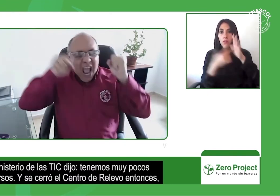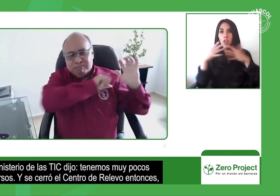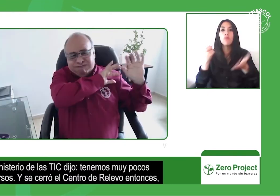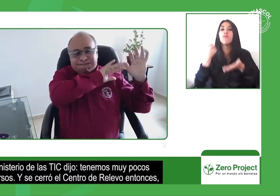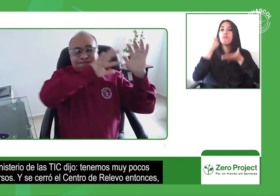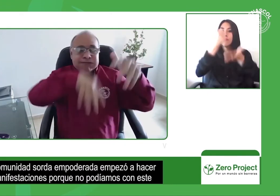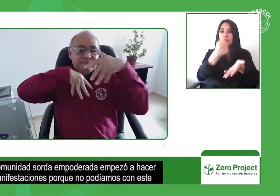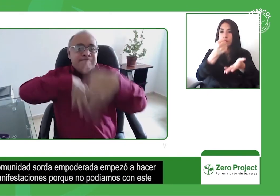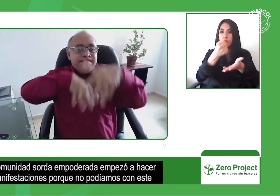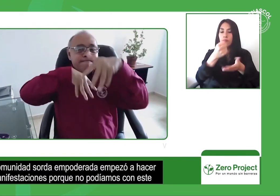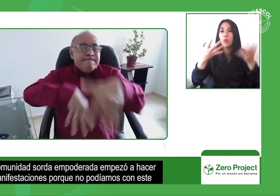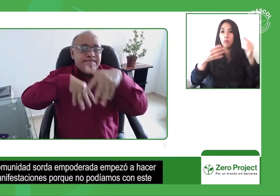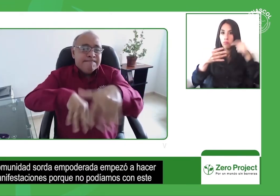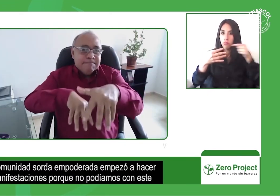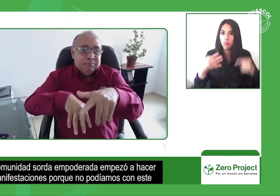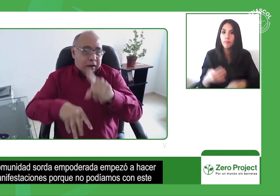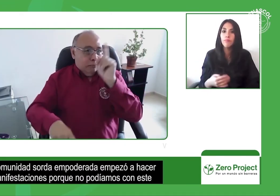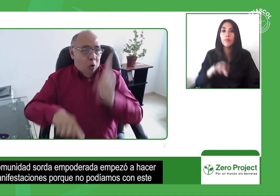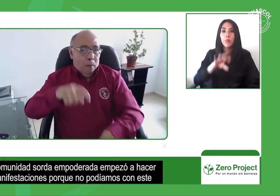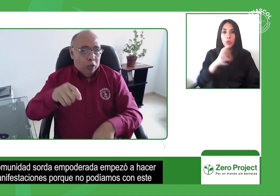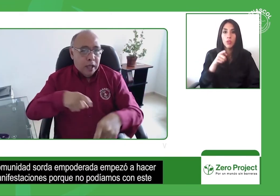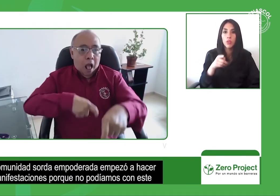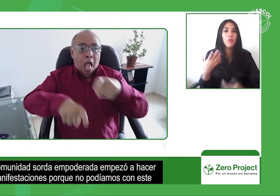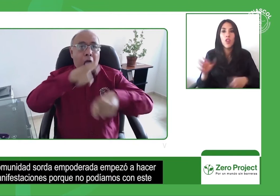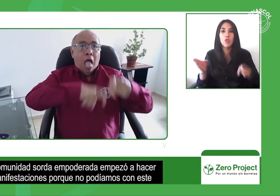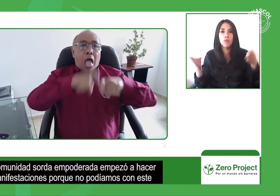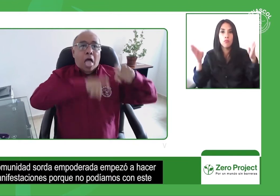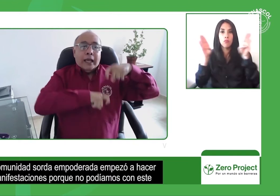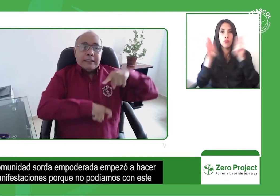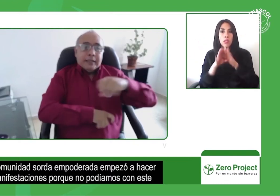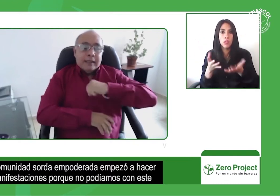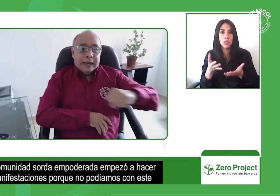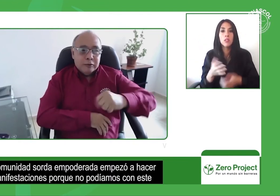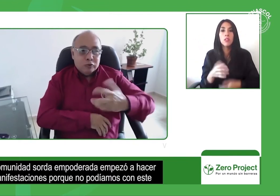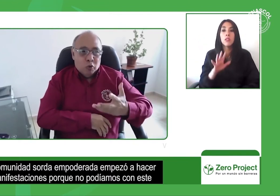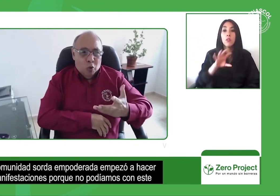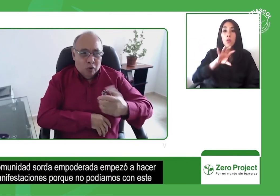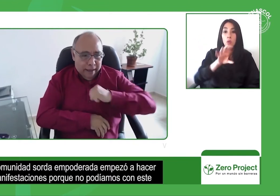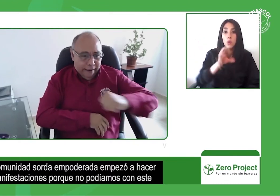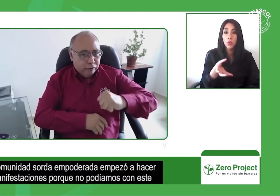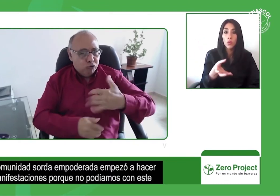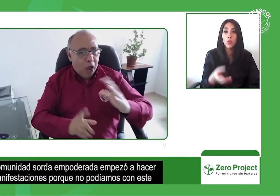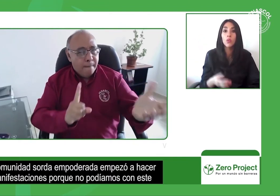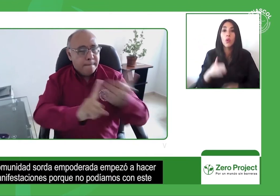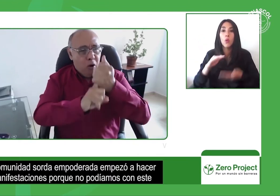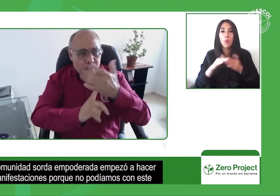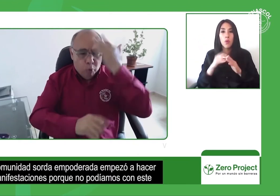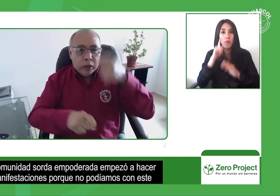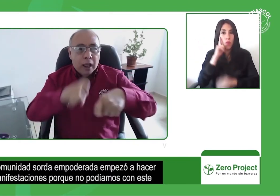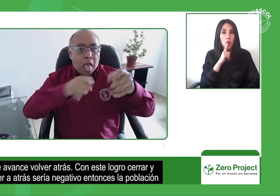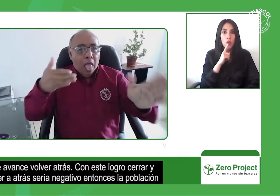Relevo. Entonces, la comunidad sorda empoderada empezó a hacer manifestaciones porque no podríamos,